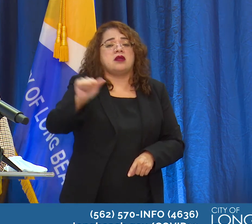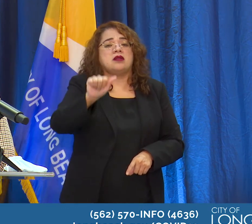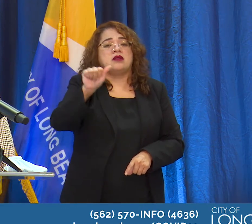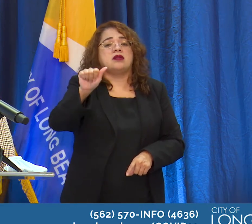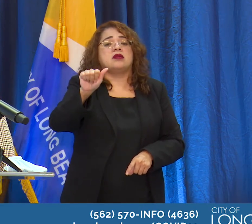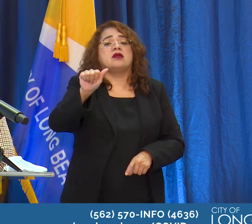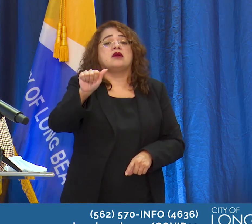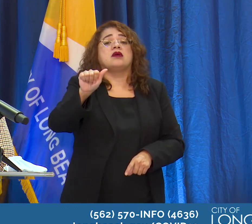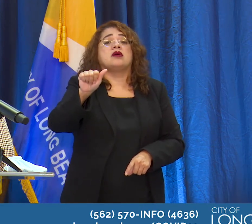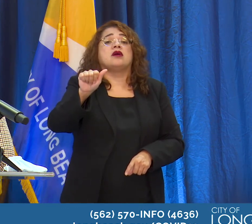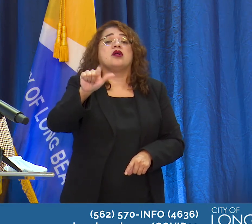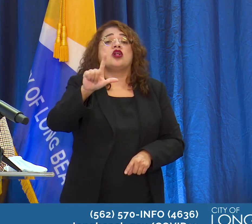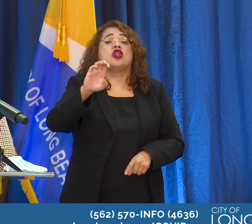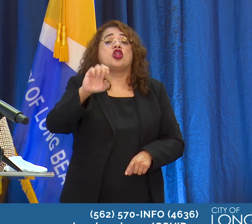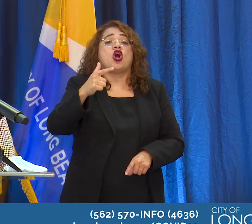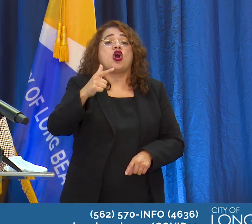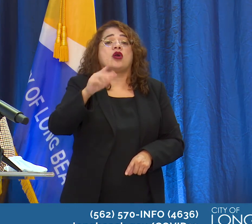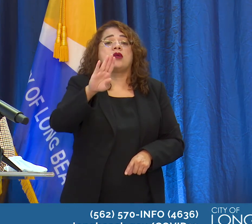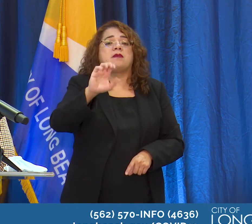coveredlb@longbeach.gov. Eso es